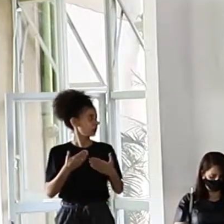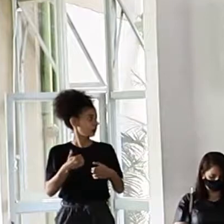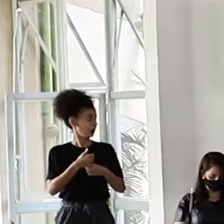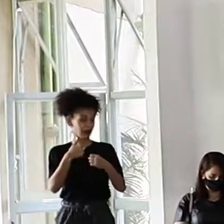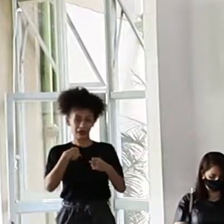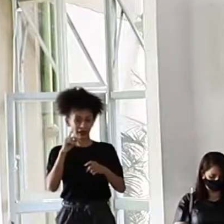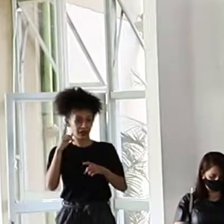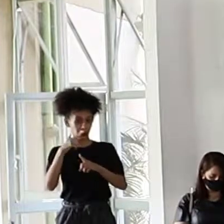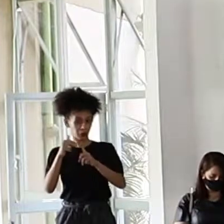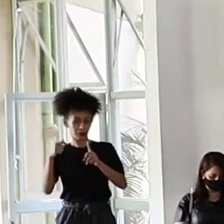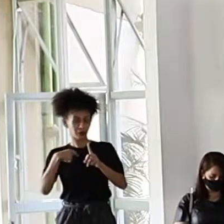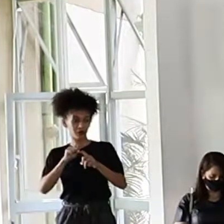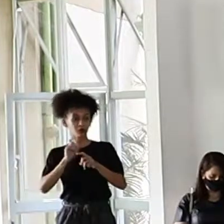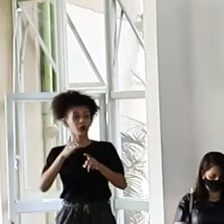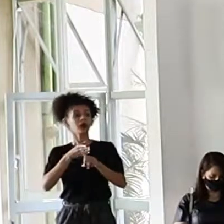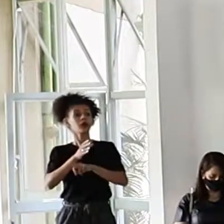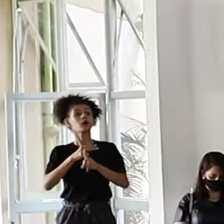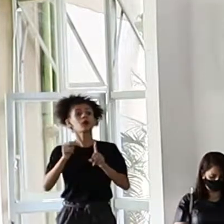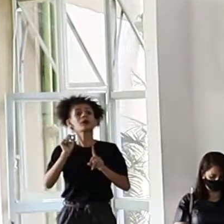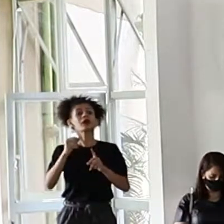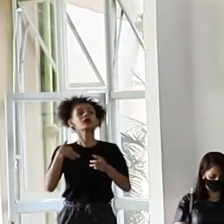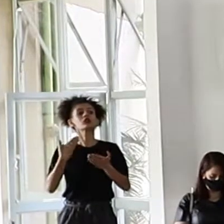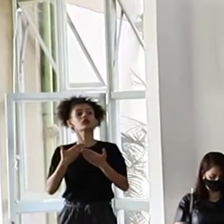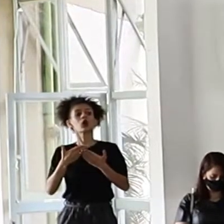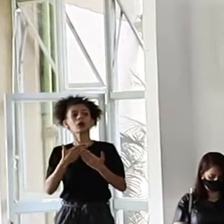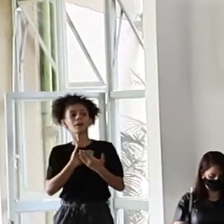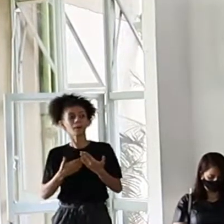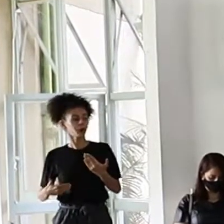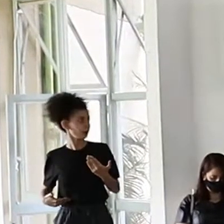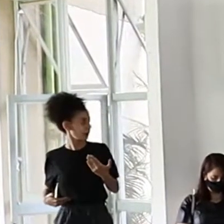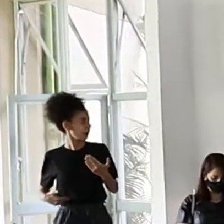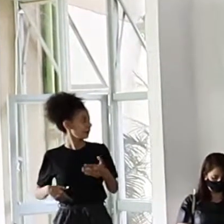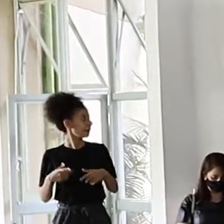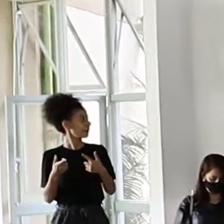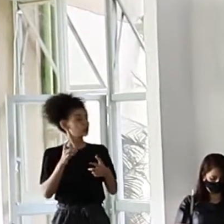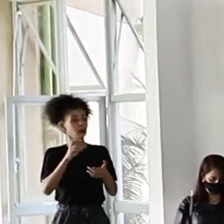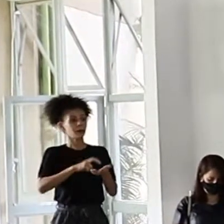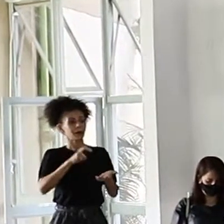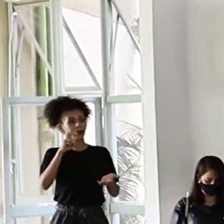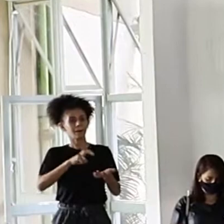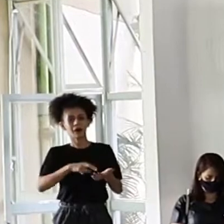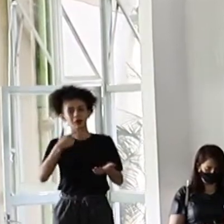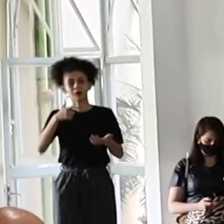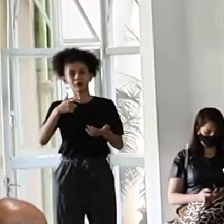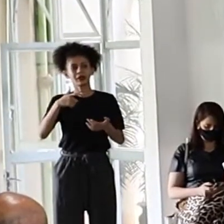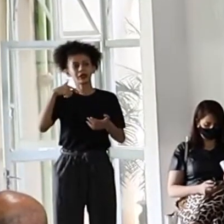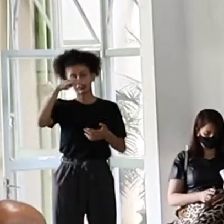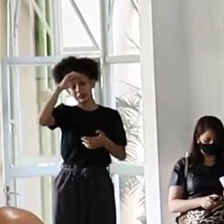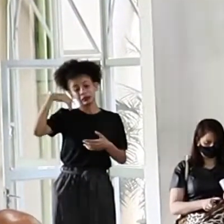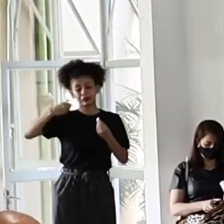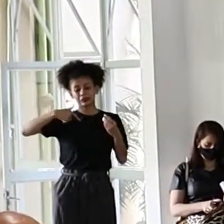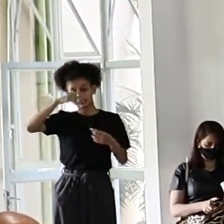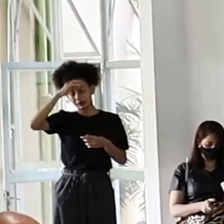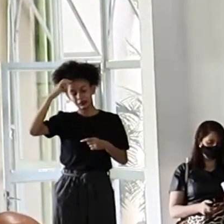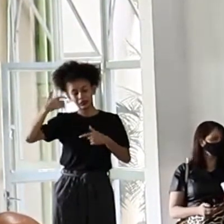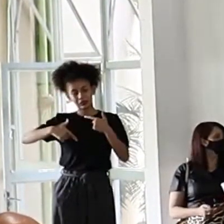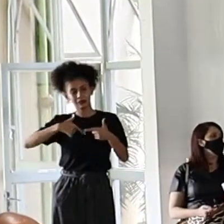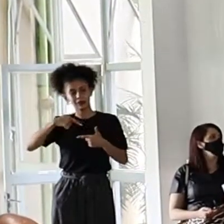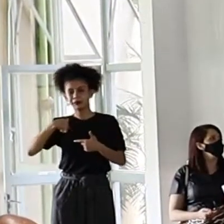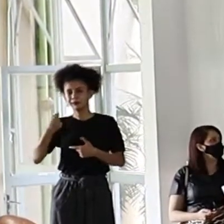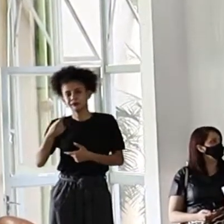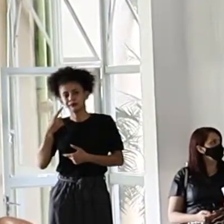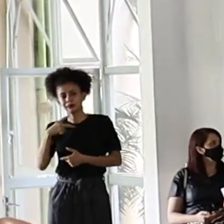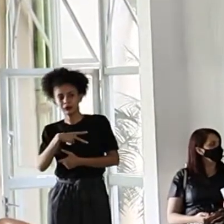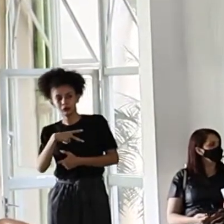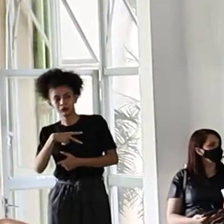mas só tinha de manhã no chão e contigo ralar o dia todo eu fazer particular mas naquela época usando os